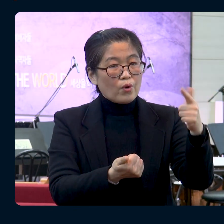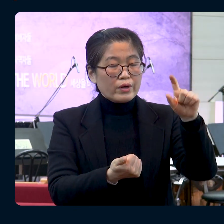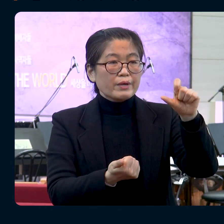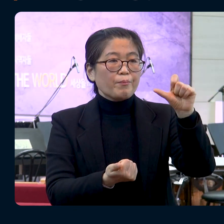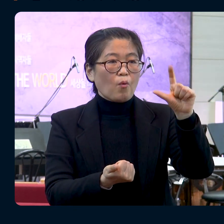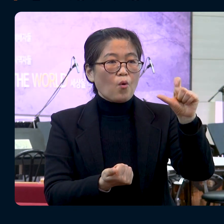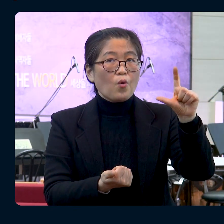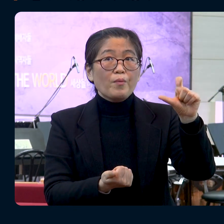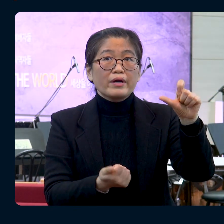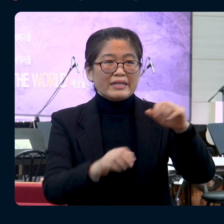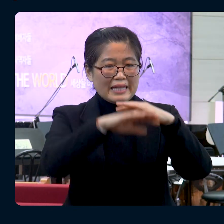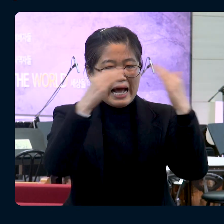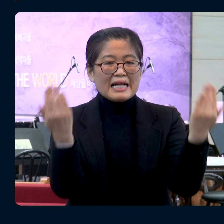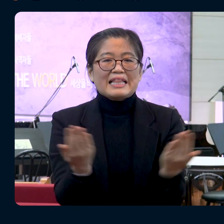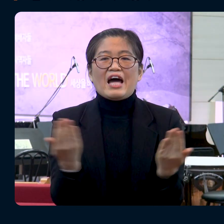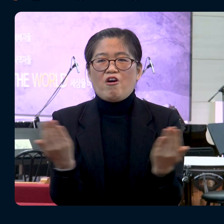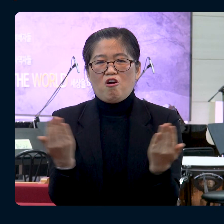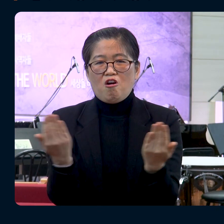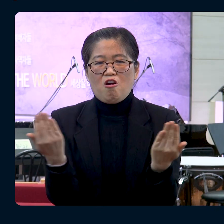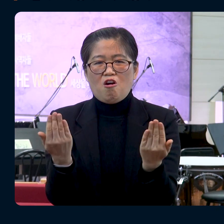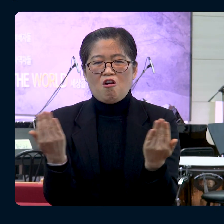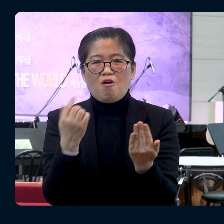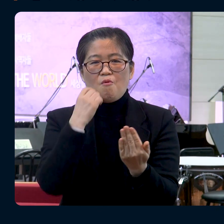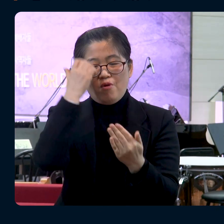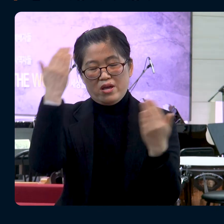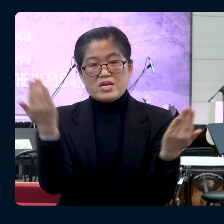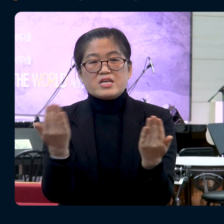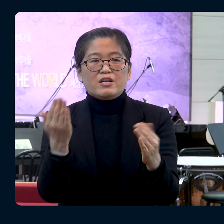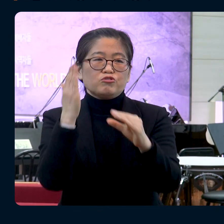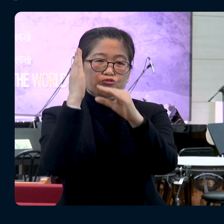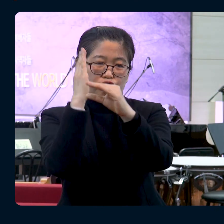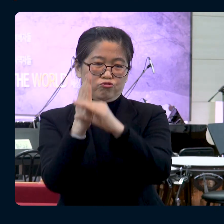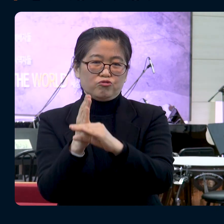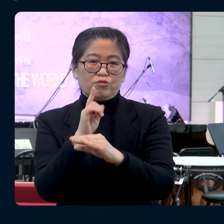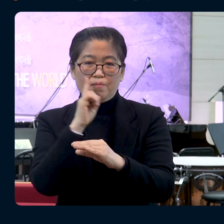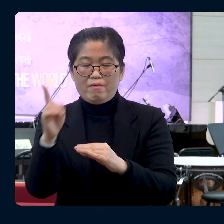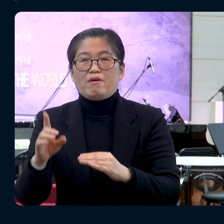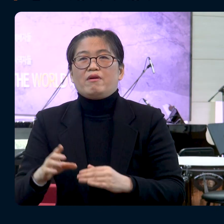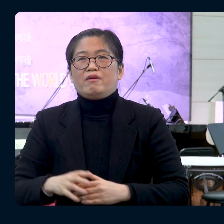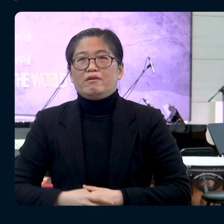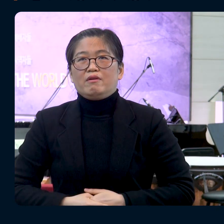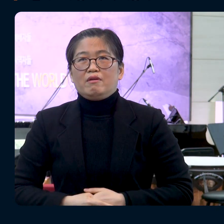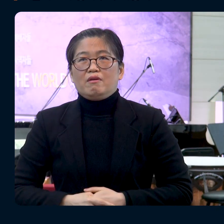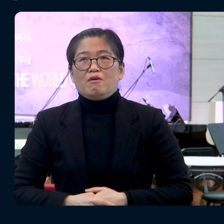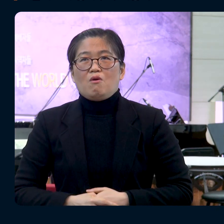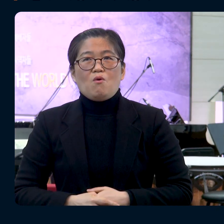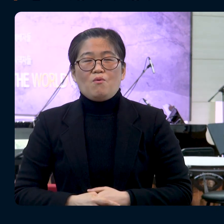죽었고 나머지 15명이 지금 다 사역을 하고 있다는